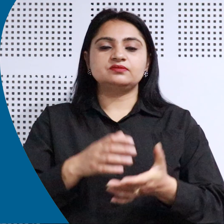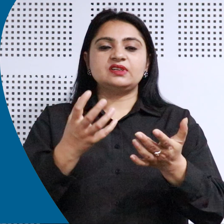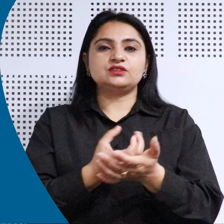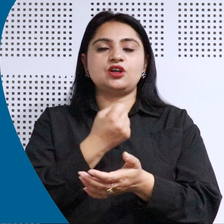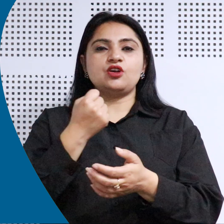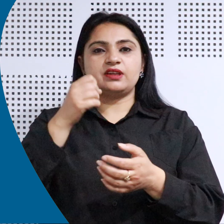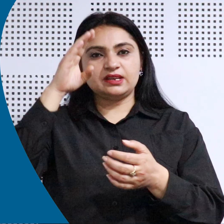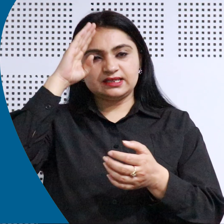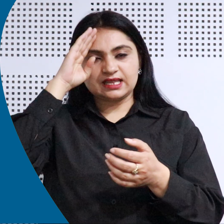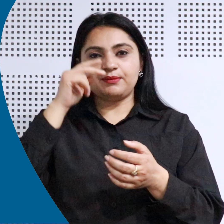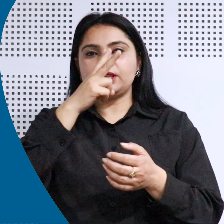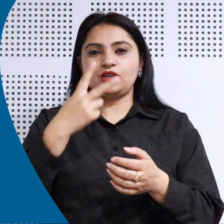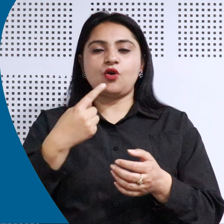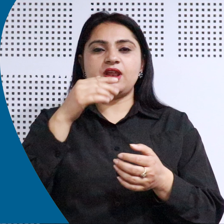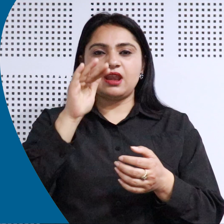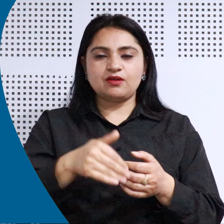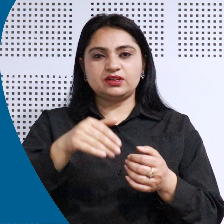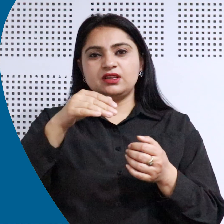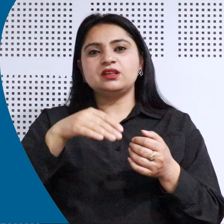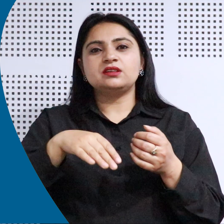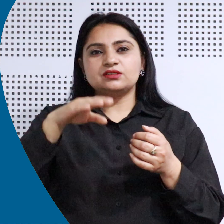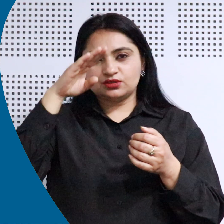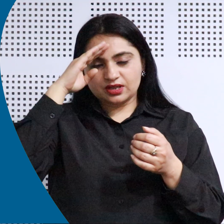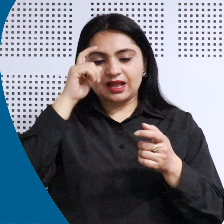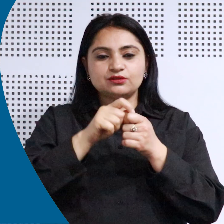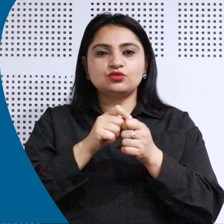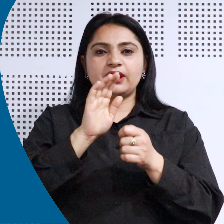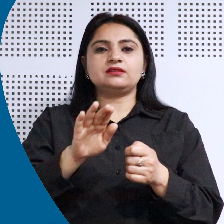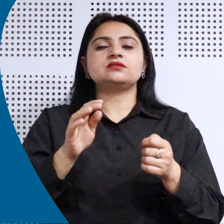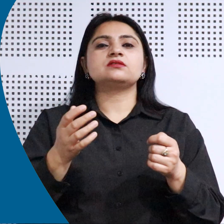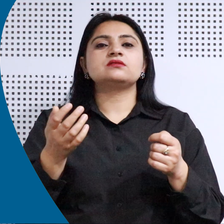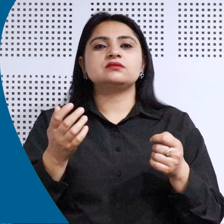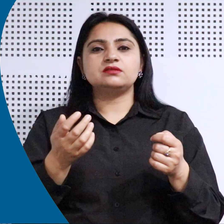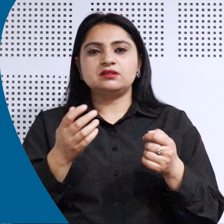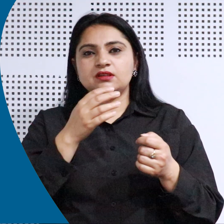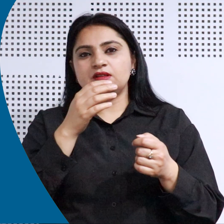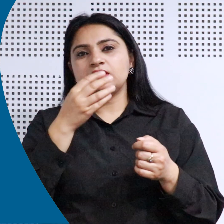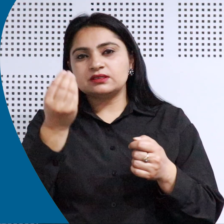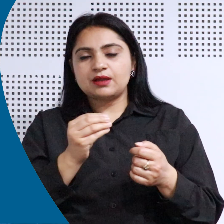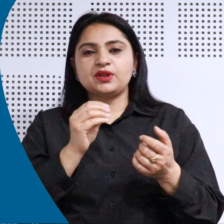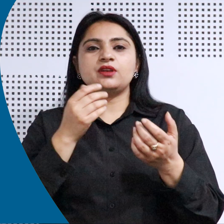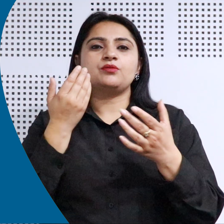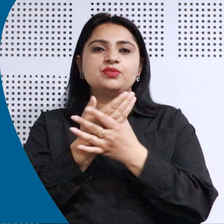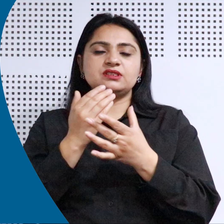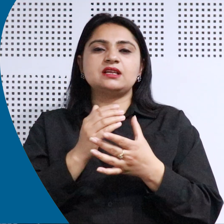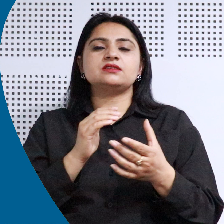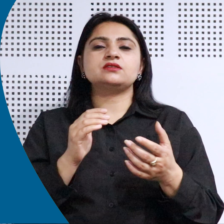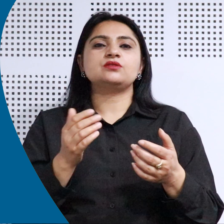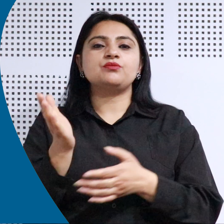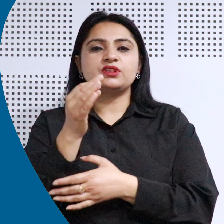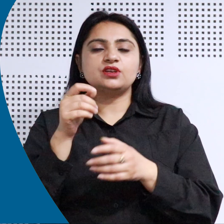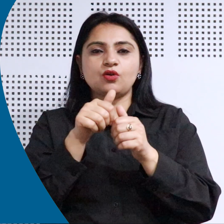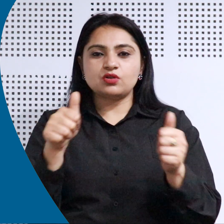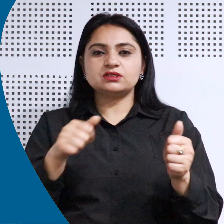सङ्घीय निजामती ऐन ल्याउने सरकारको तयारी छ। सामान्य प्रशासन मन्त्री अमनलाल मोदीका अनुसार ऐनको मस्यौदा